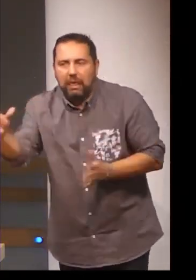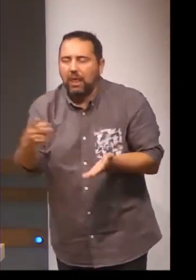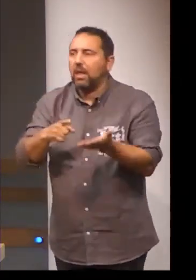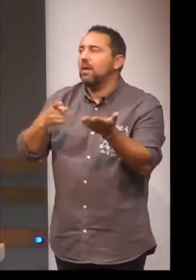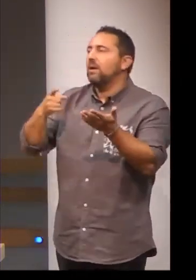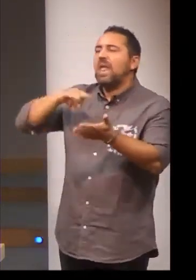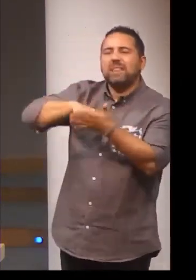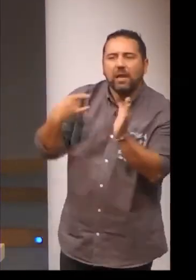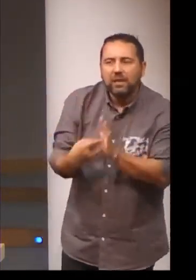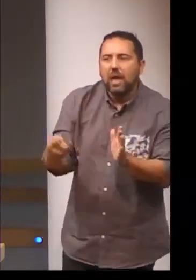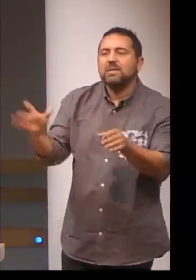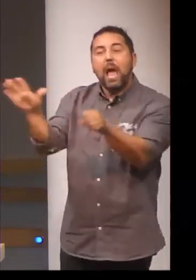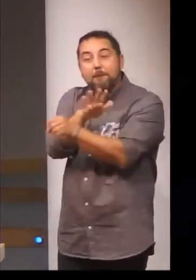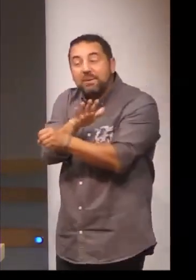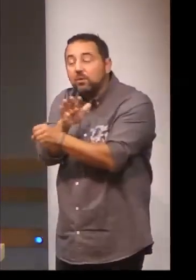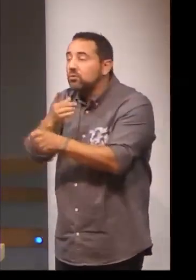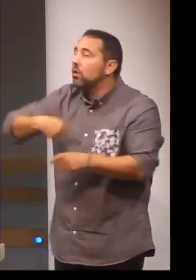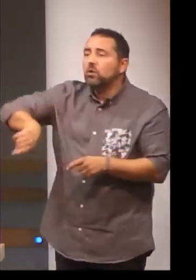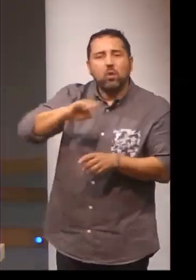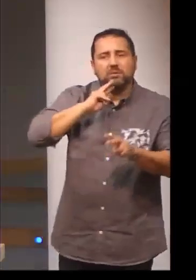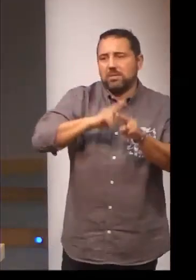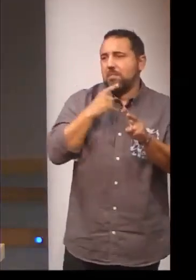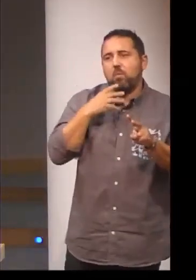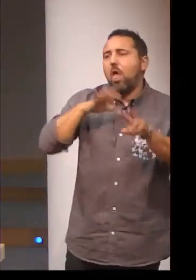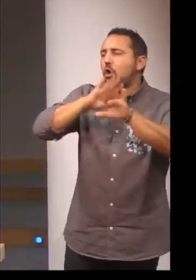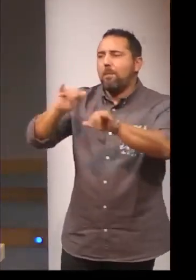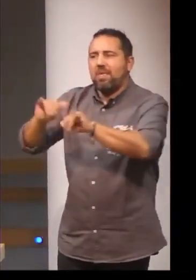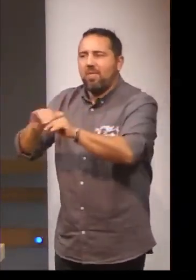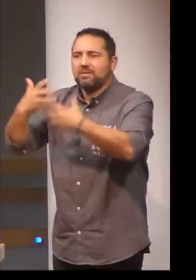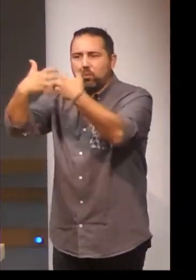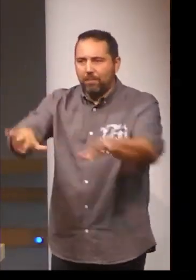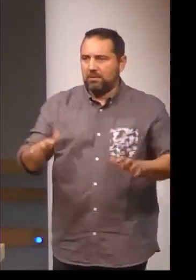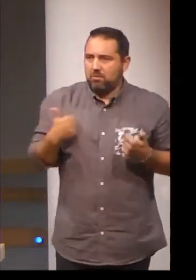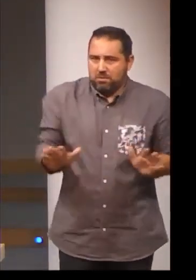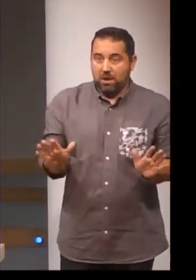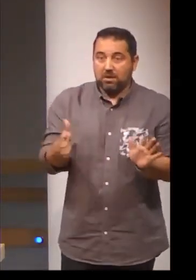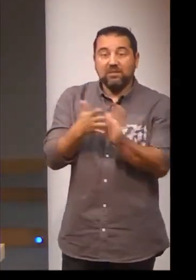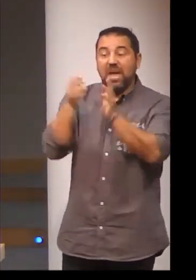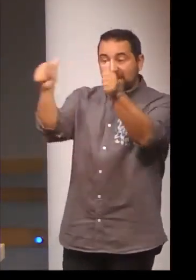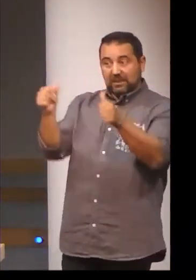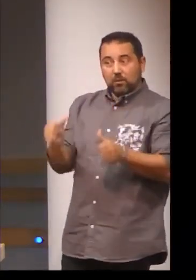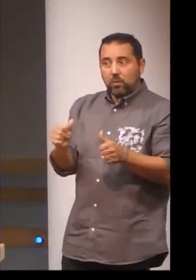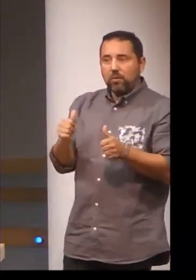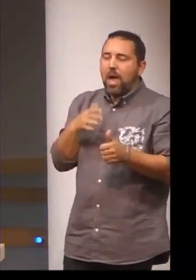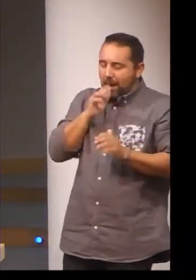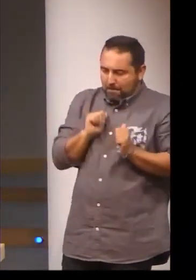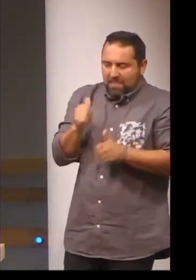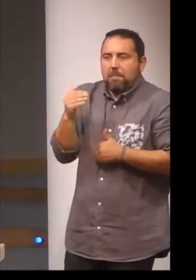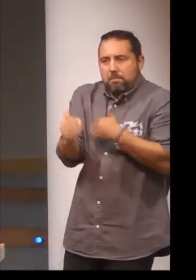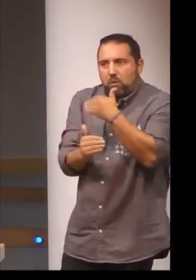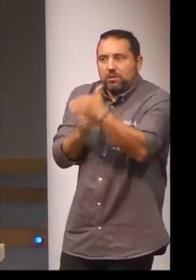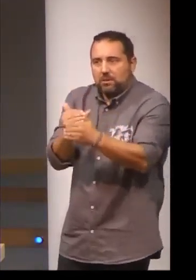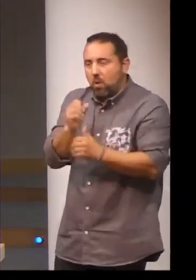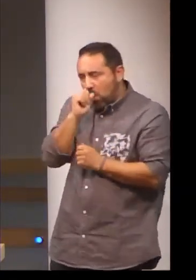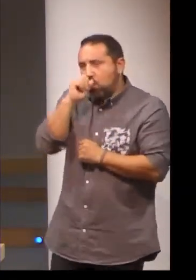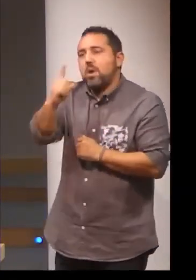aplicación de técnicas, ámbitos, quedan convalidadas automáticamente. ¿Cuál es el problema? Que hablamos de una titulación que se está implantando de forma progresiva, es decir, de año en